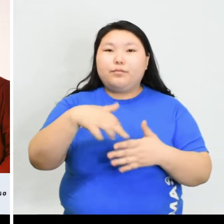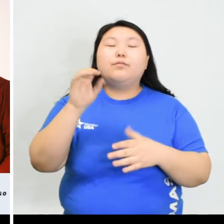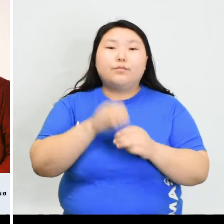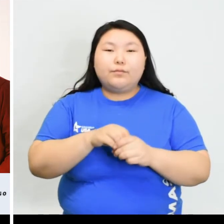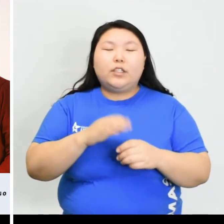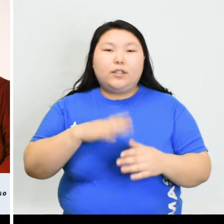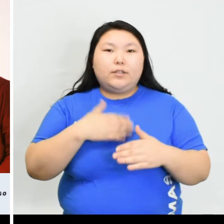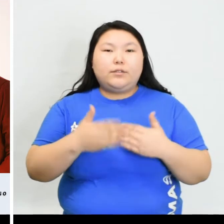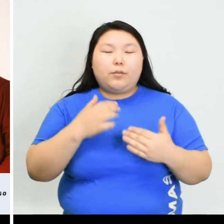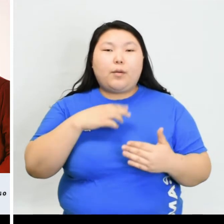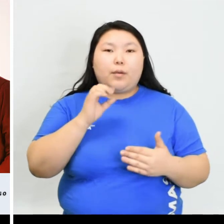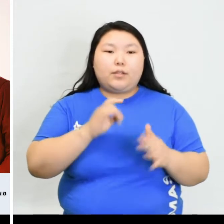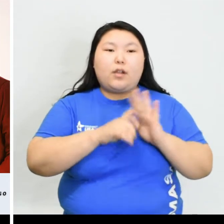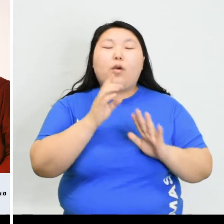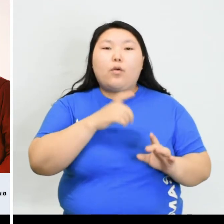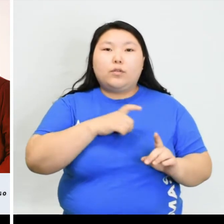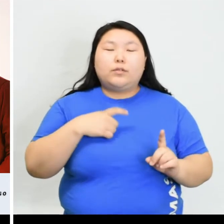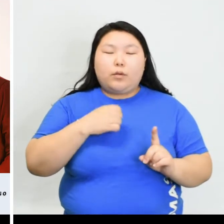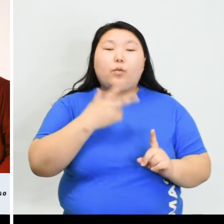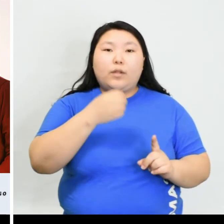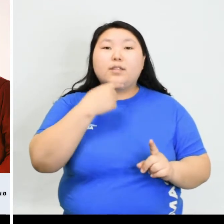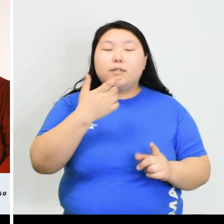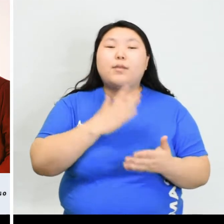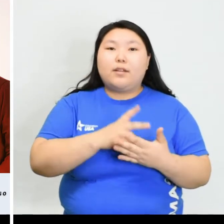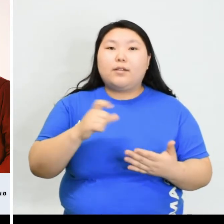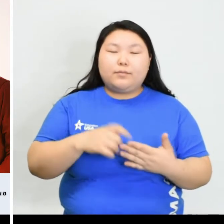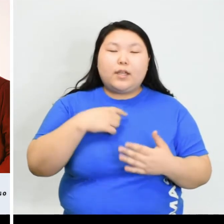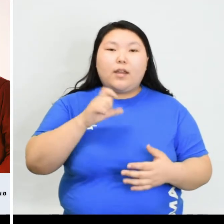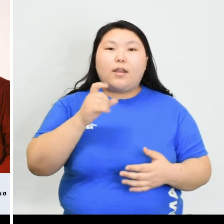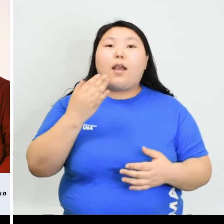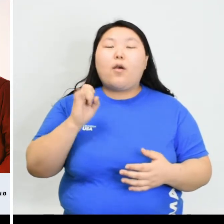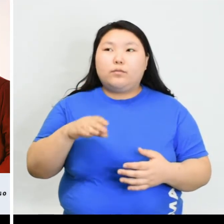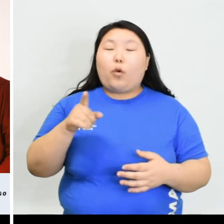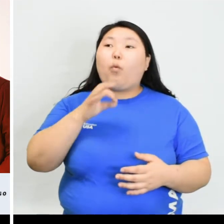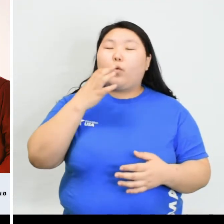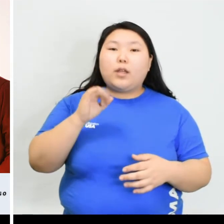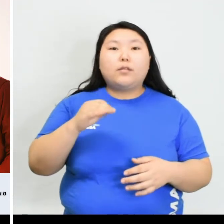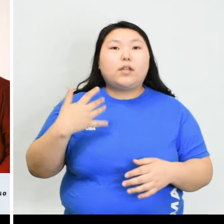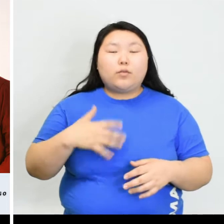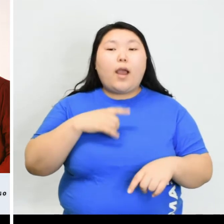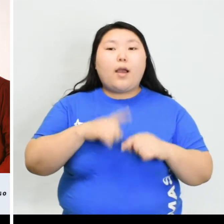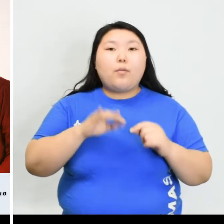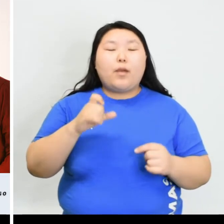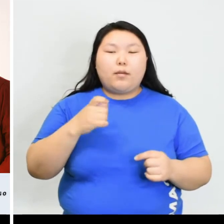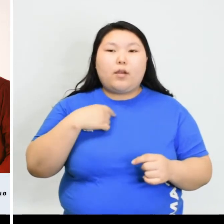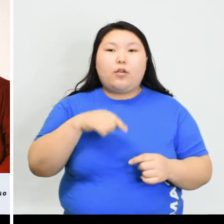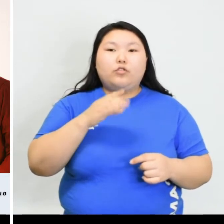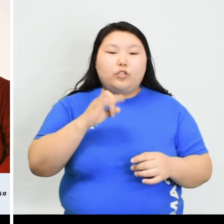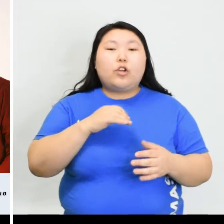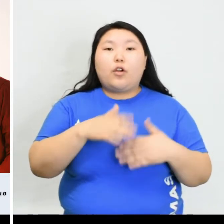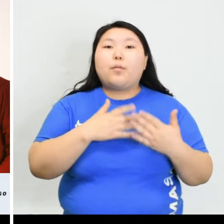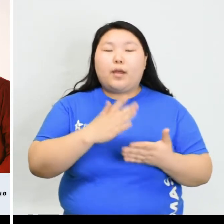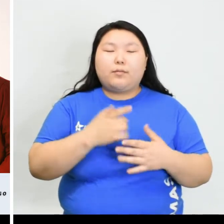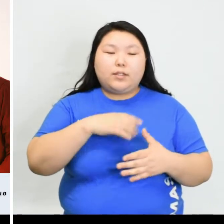байхгүй яваад орцсон. Тэгээд ер нь бакалаврын хувьд бол үнэн л байсан байлээ. Би бол яг accounting бол оо энэ чи яаж таажгүй амархан юм бэ.